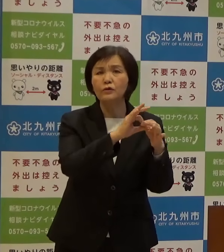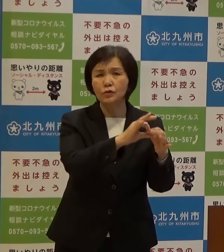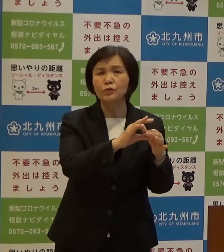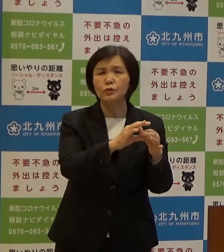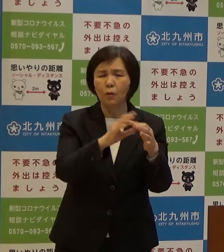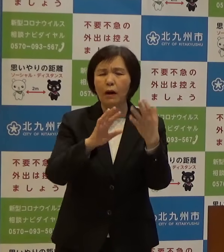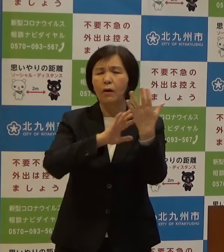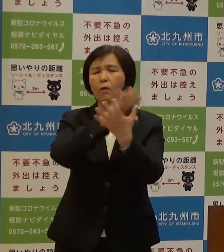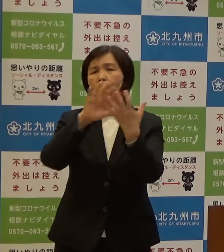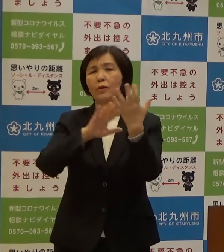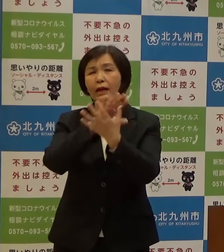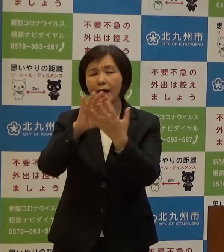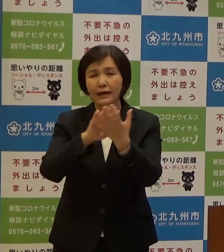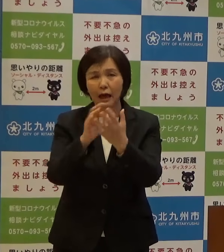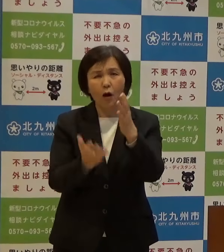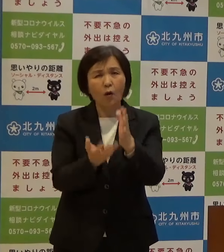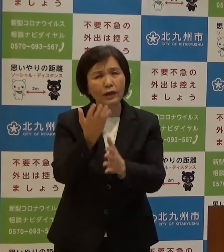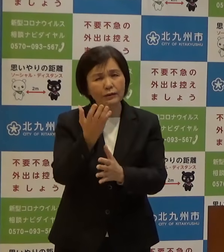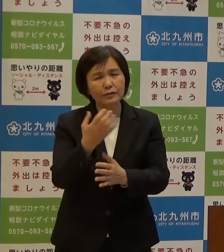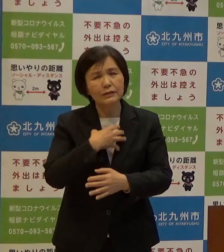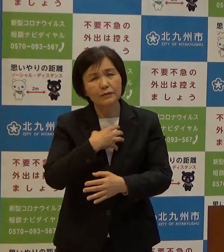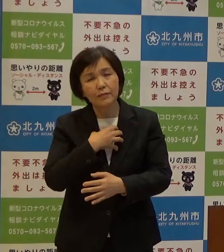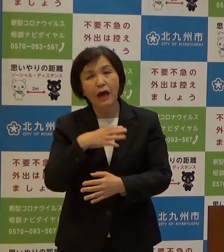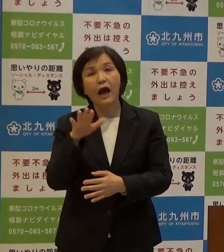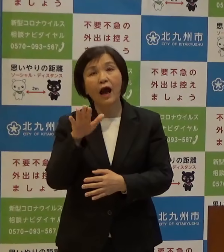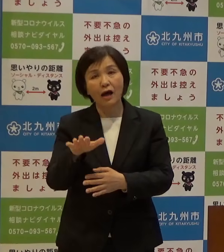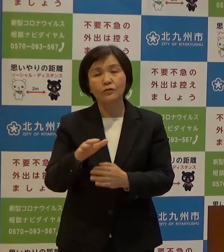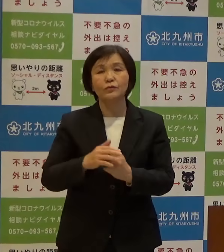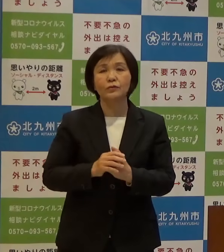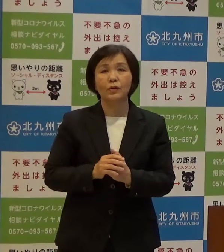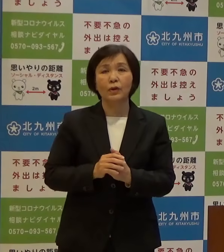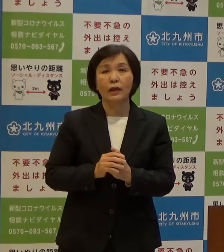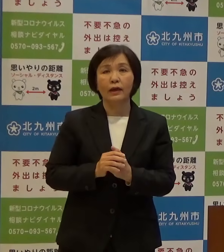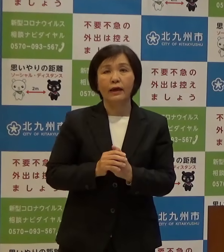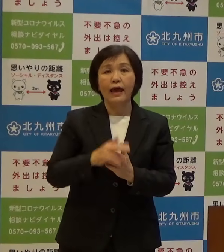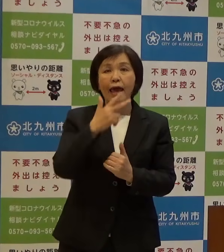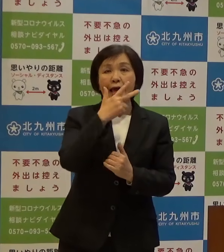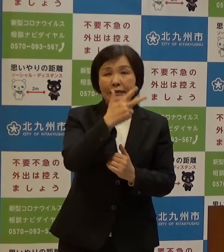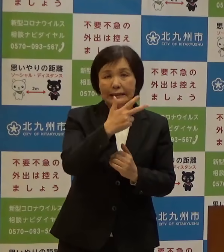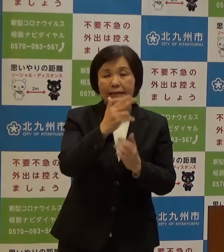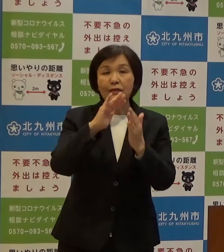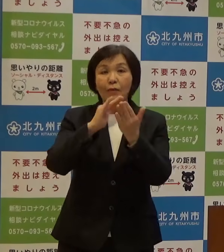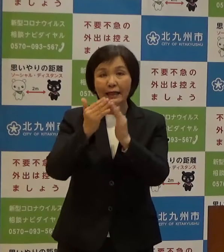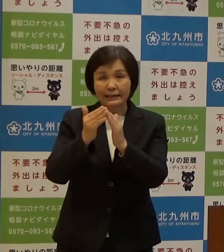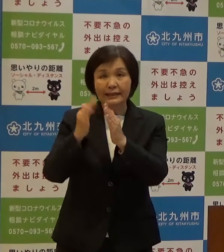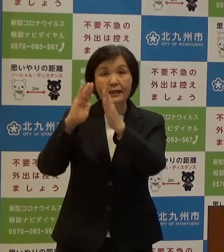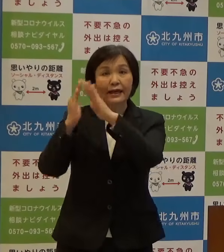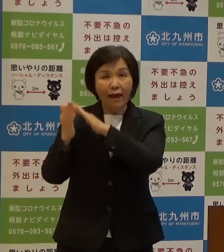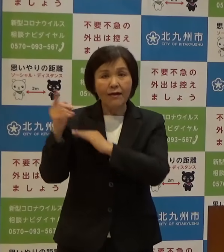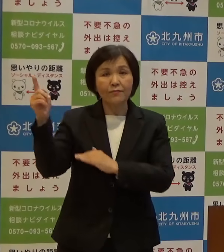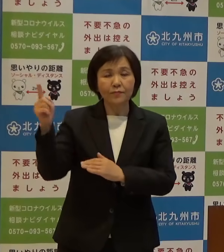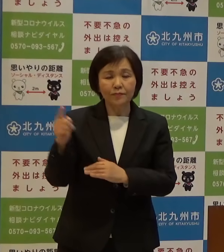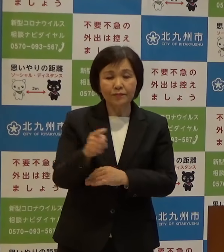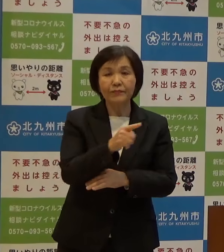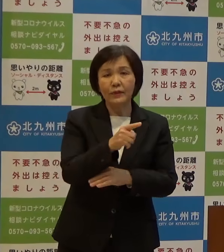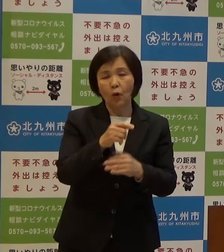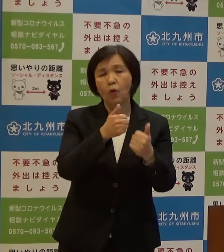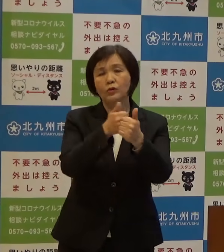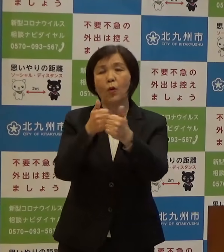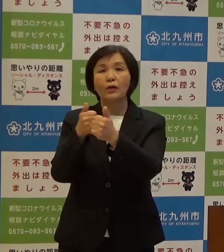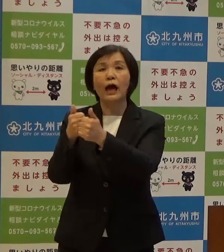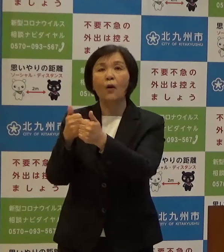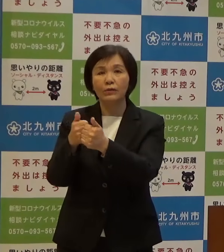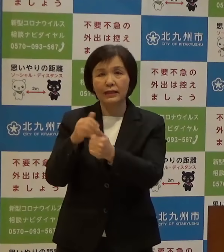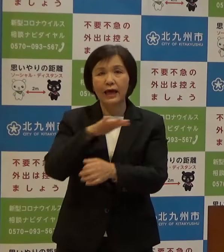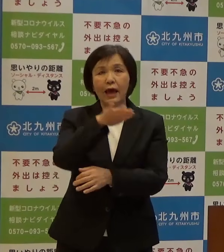で、県の教育委員会やいろんな市町の教育委員会ともですね、相談をいたしまして、